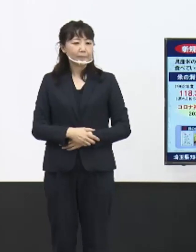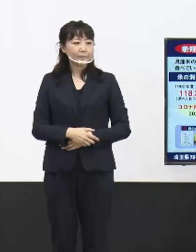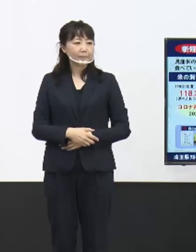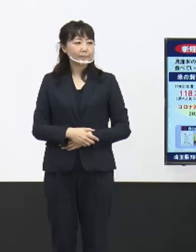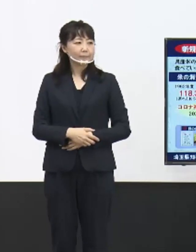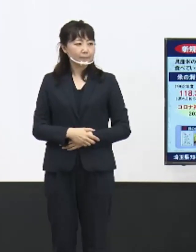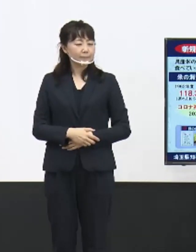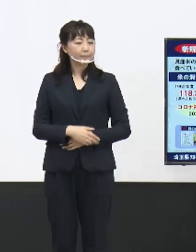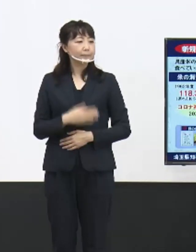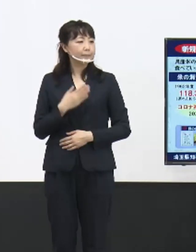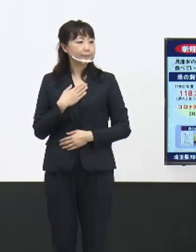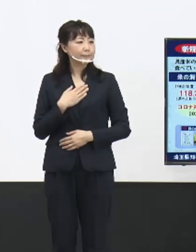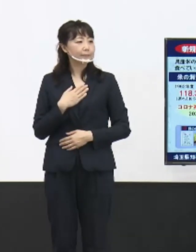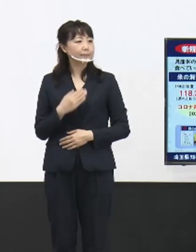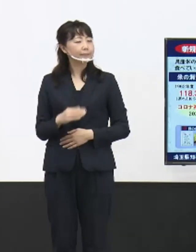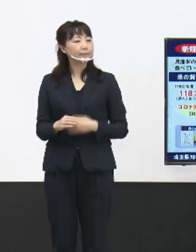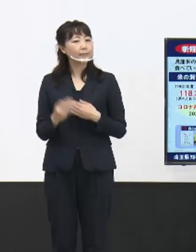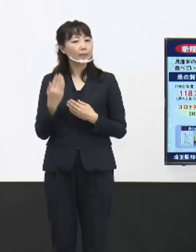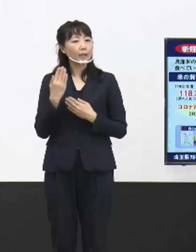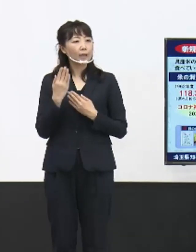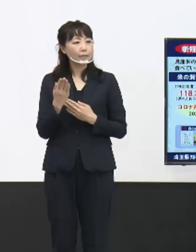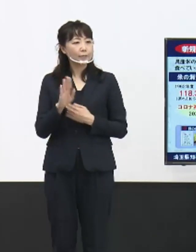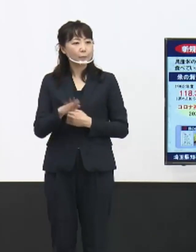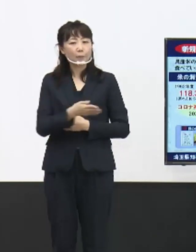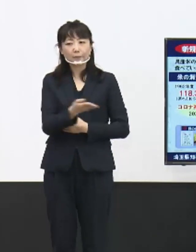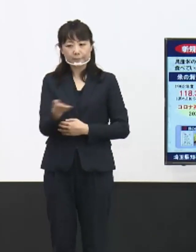知事発表で質問があればお願いいたします。